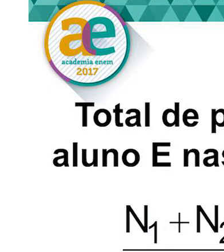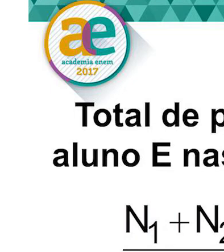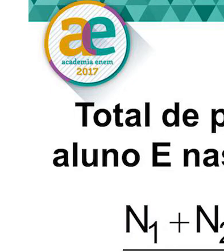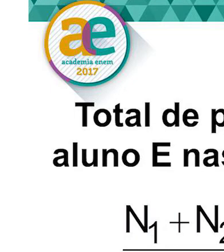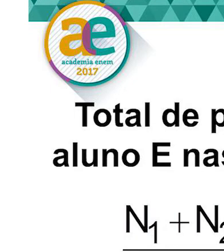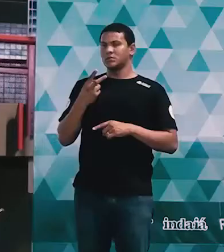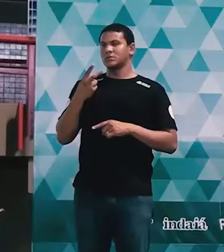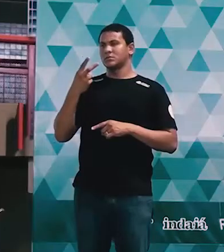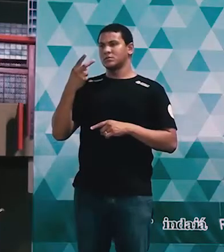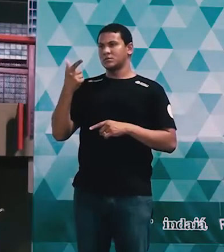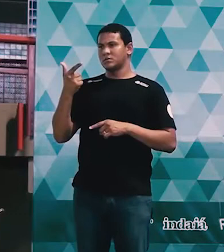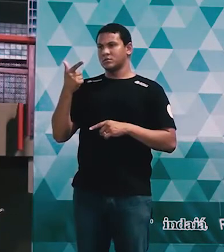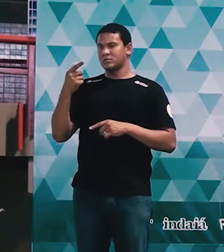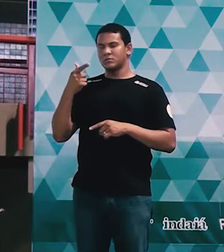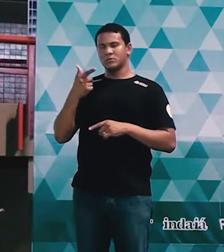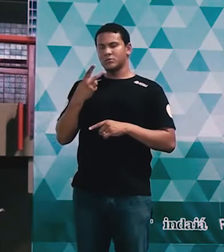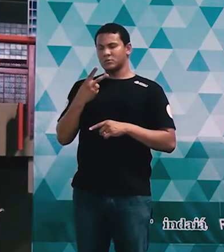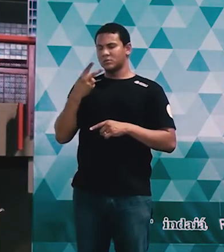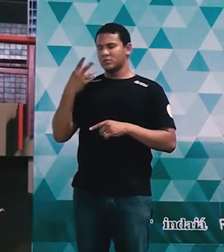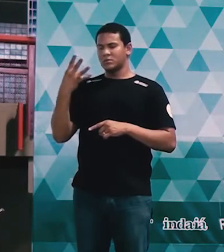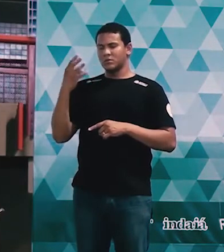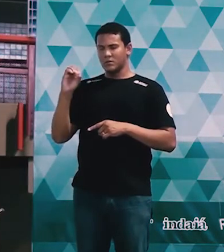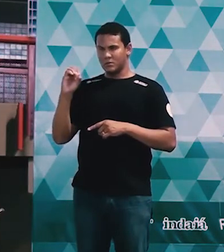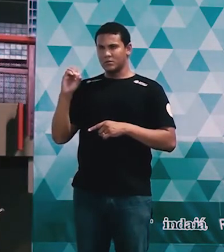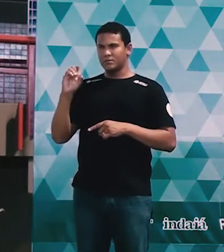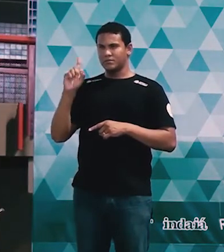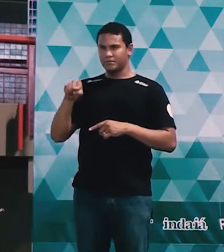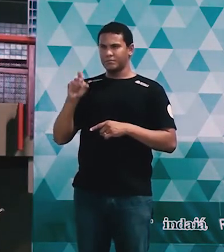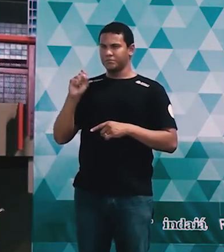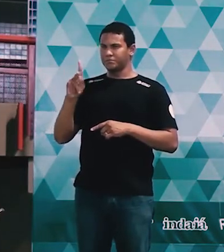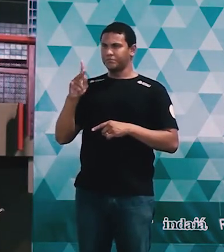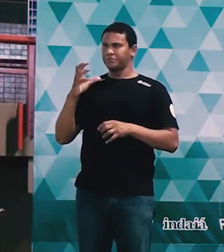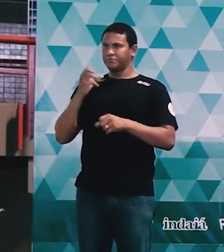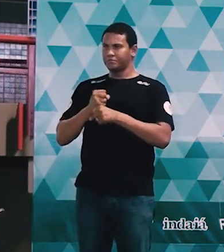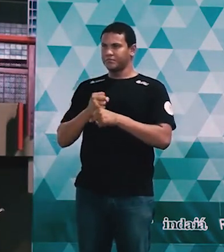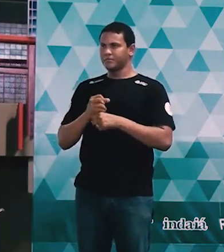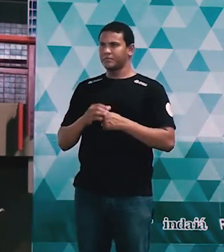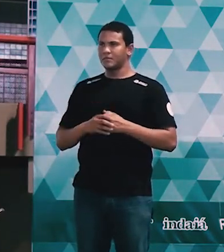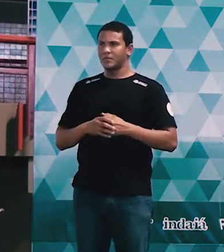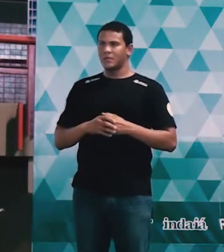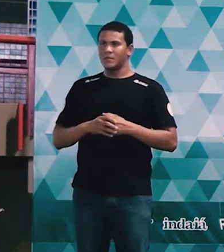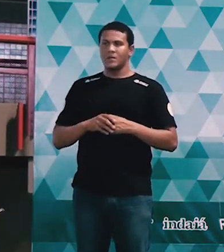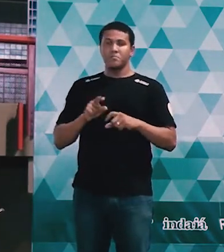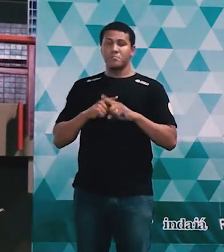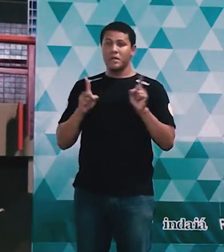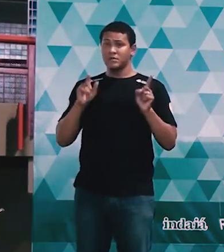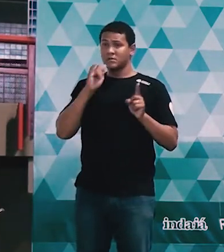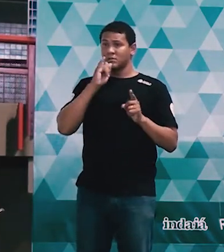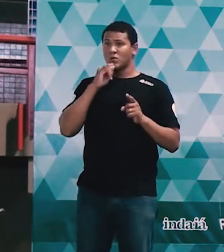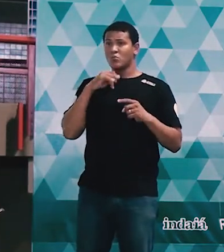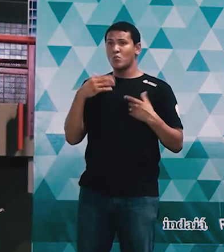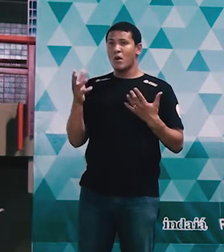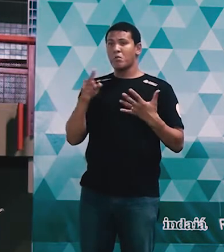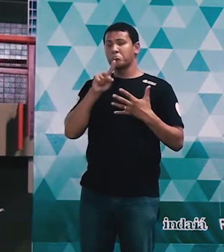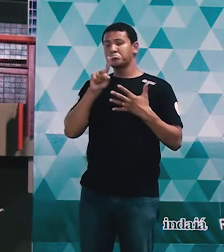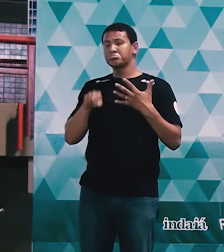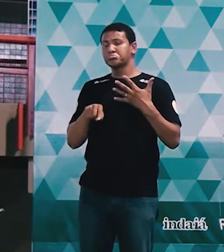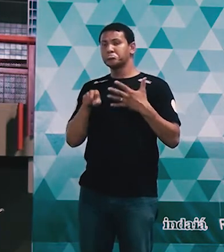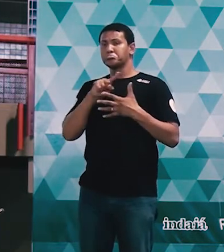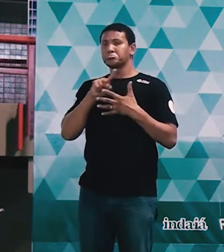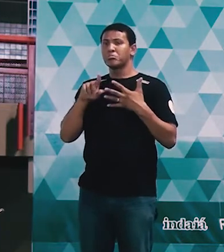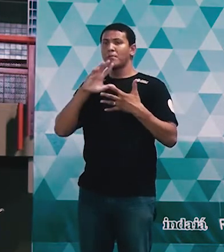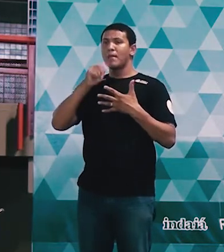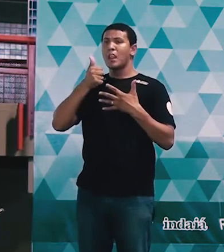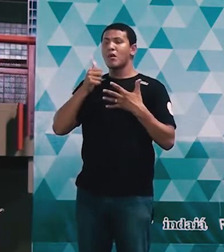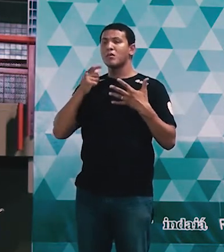240. Muito bem. E agora, como é que eu vou fazer para saber qual é o melhor e qual é o pior candidato? Eu não tenho